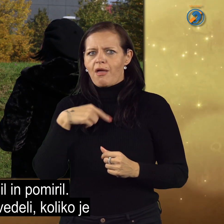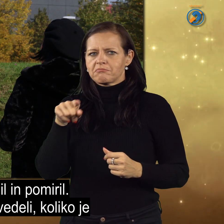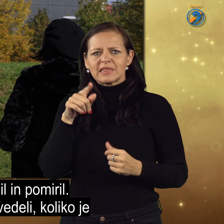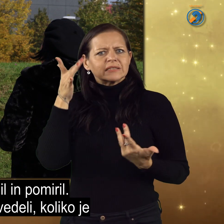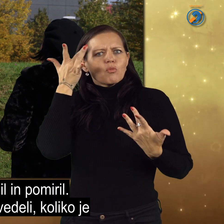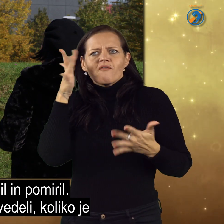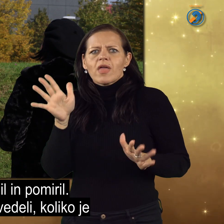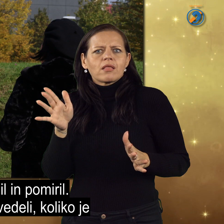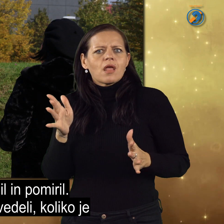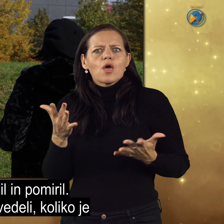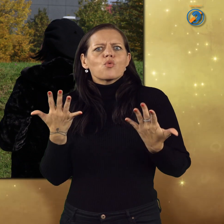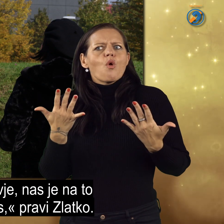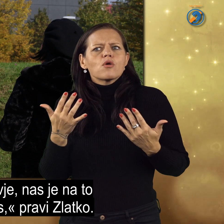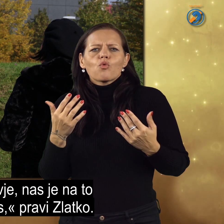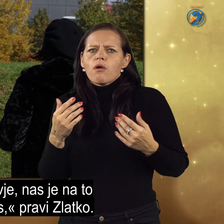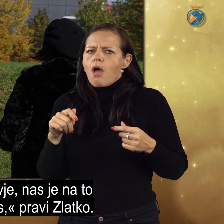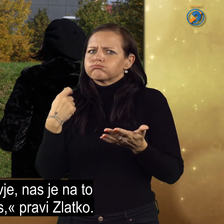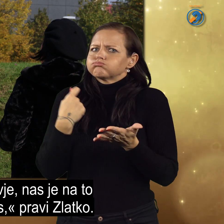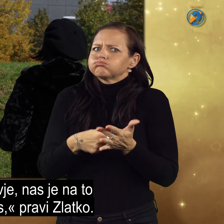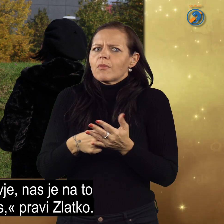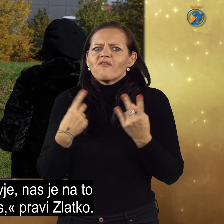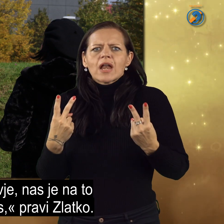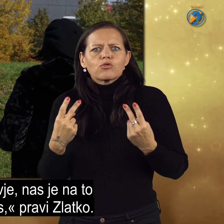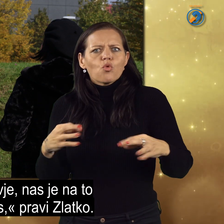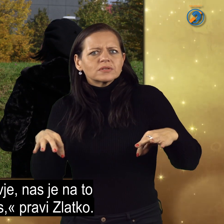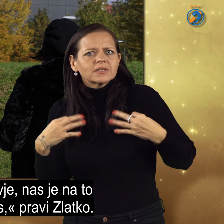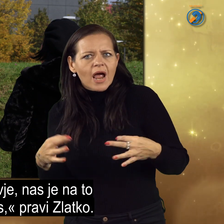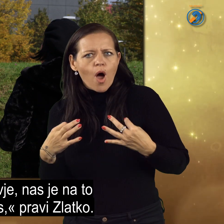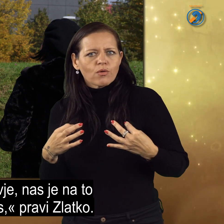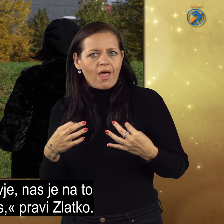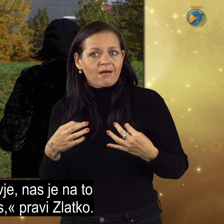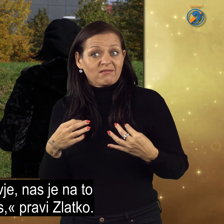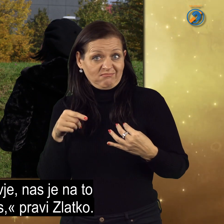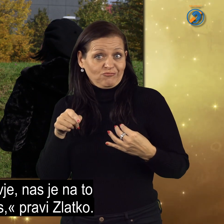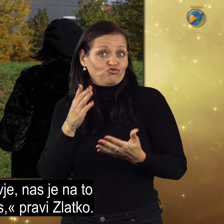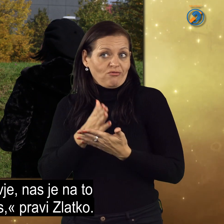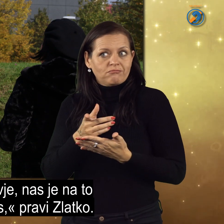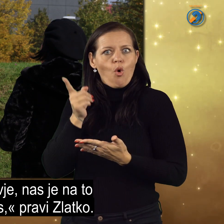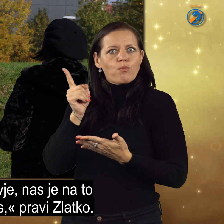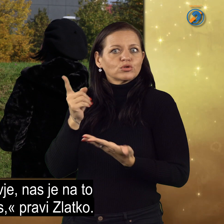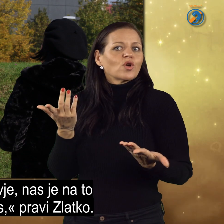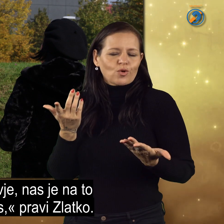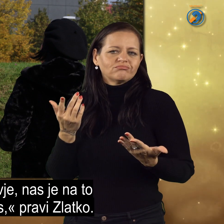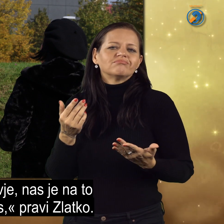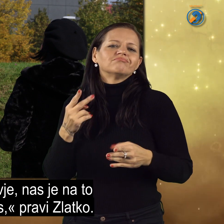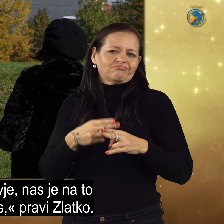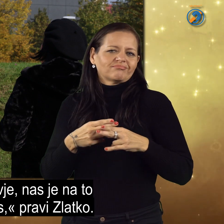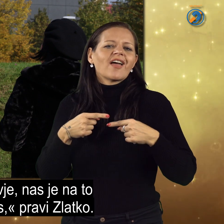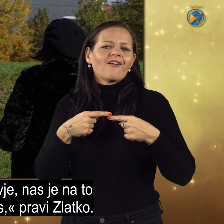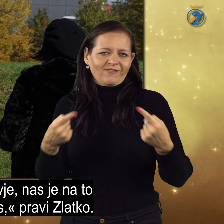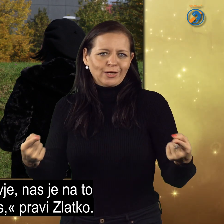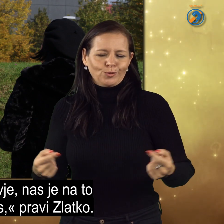Če nismo vedeli, koliko je vredno zdravje, nas je na to opozoril virus, pravi Zlatko.